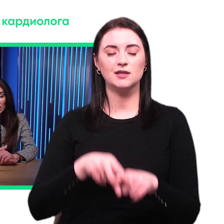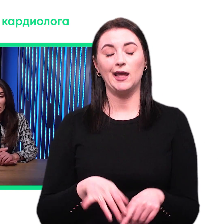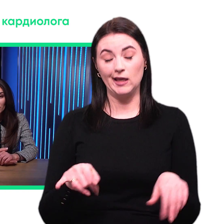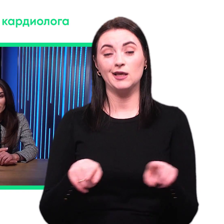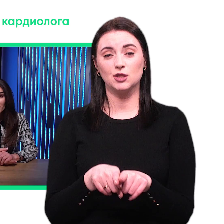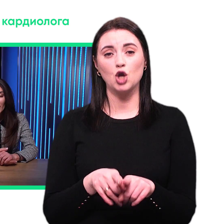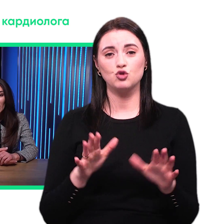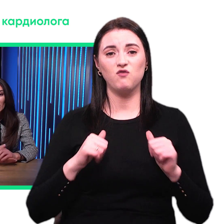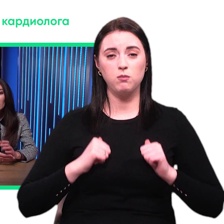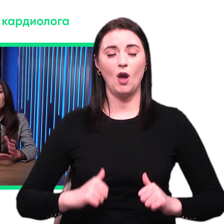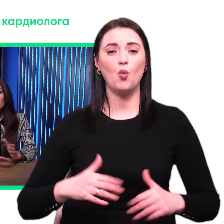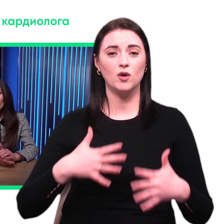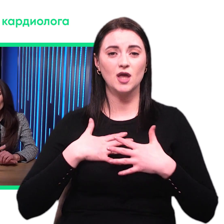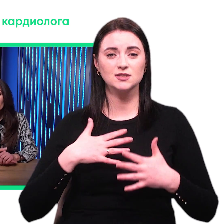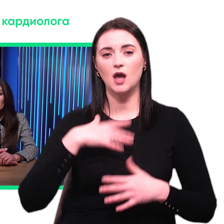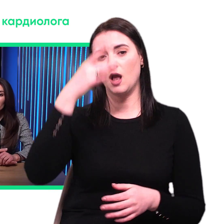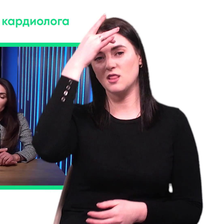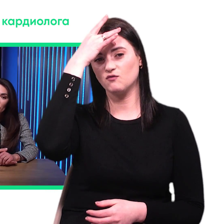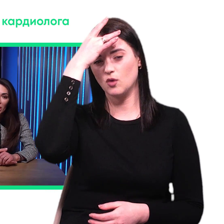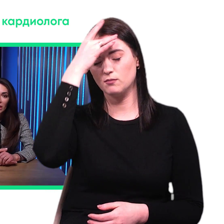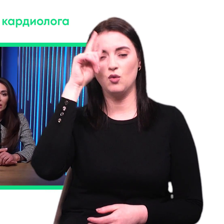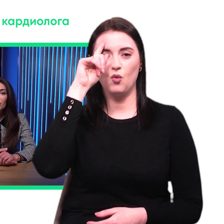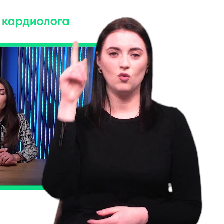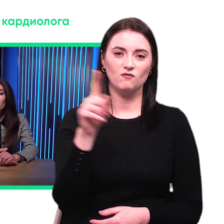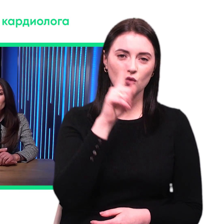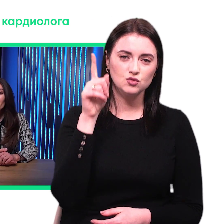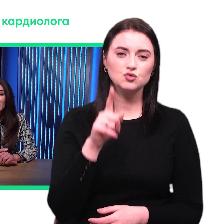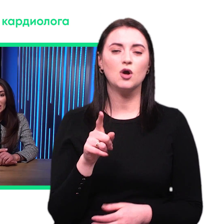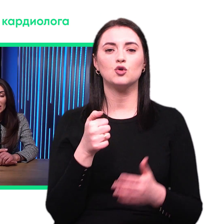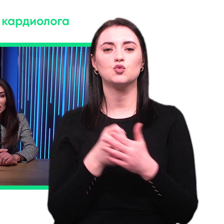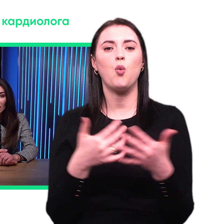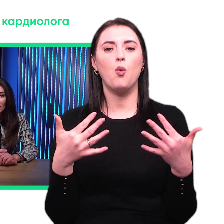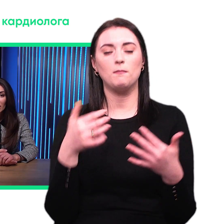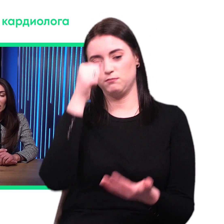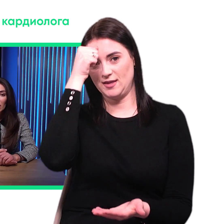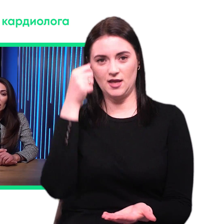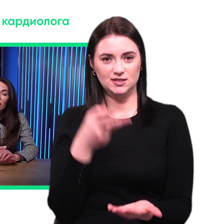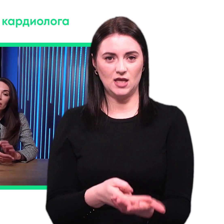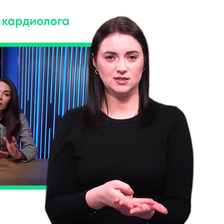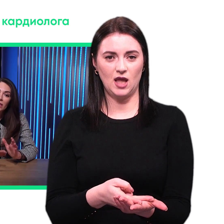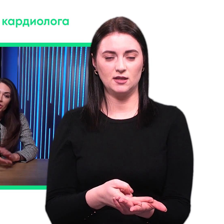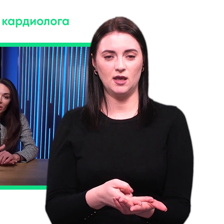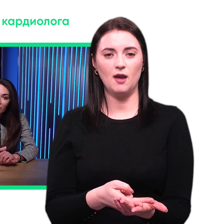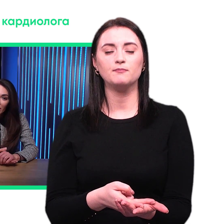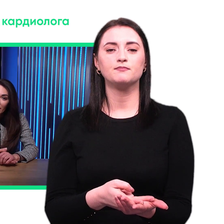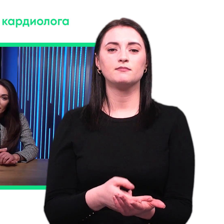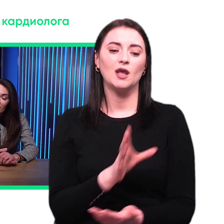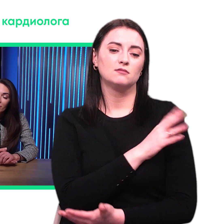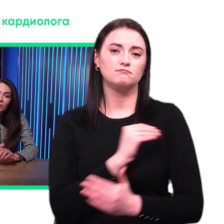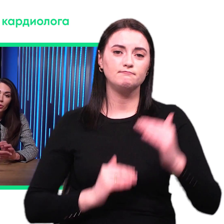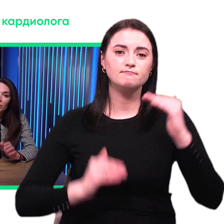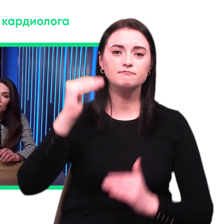они задыхаются. Головные боли, головокружение, даже вплоть до потери сознания. Скачки